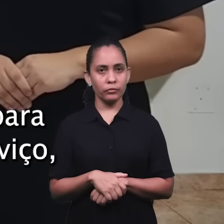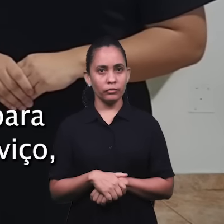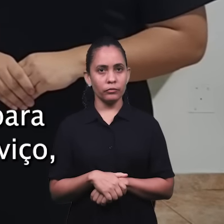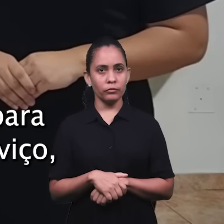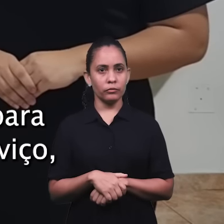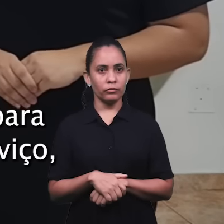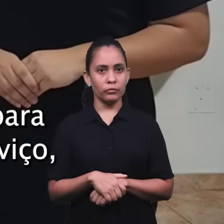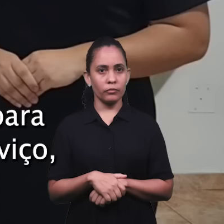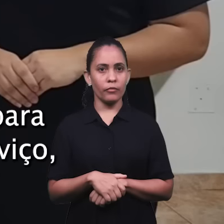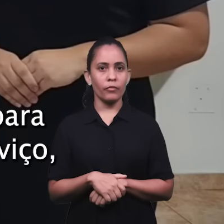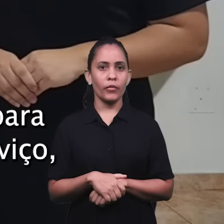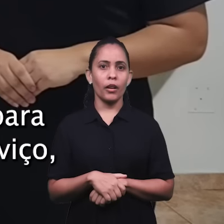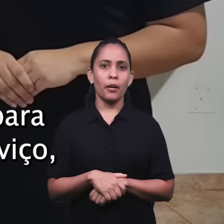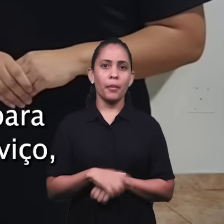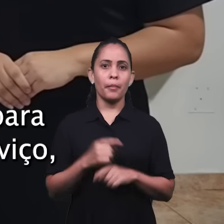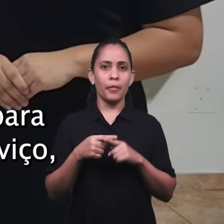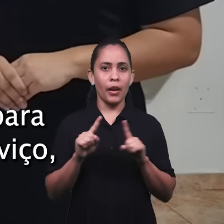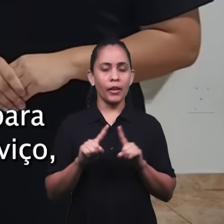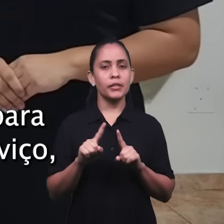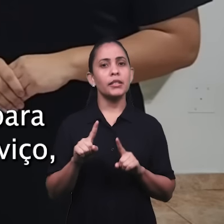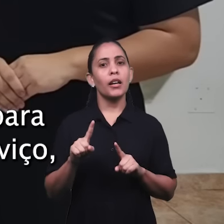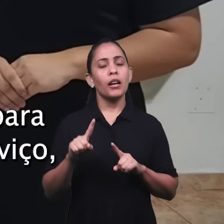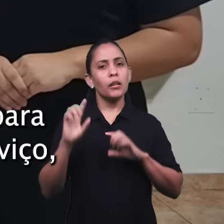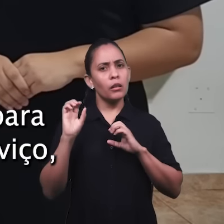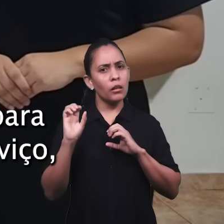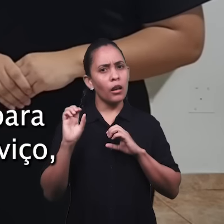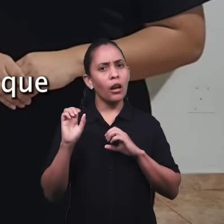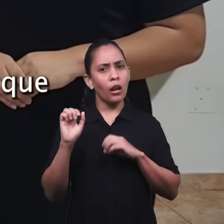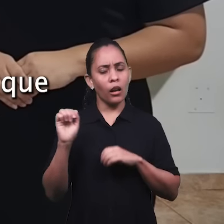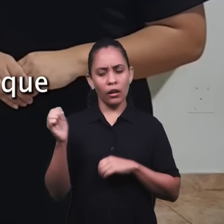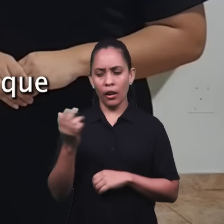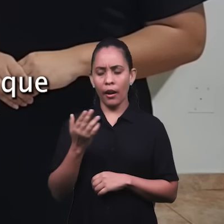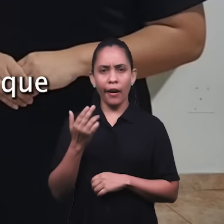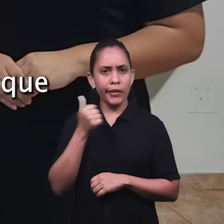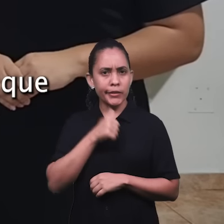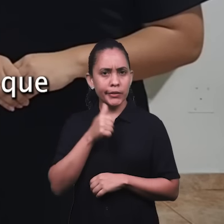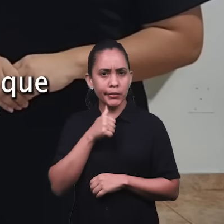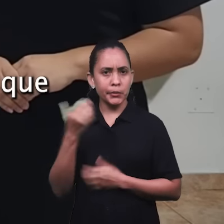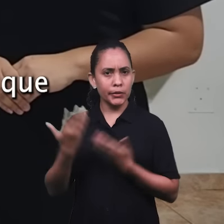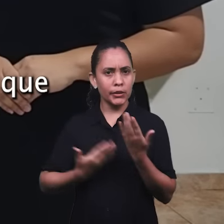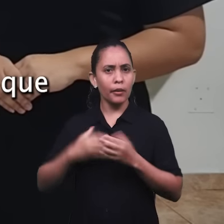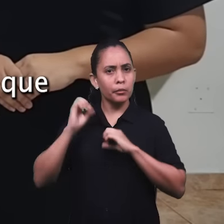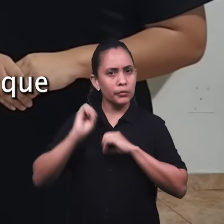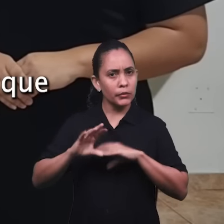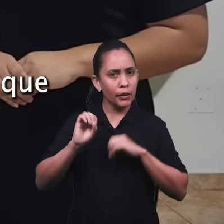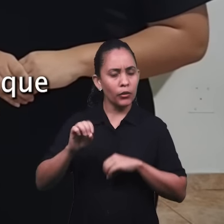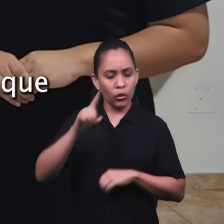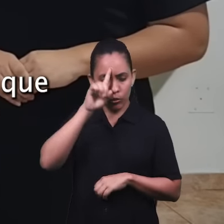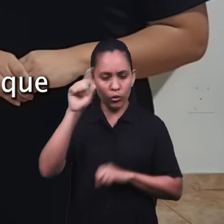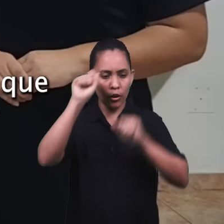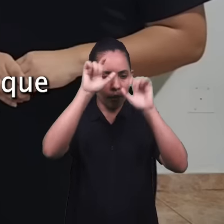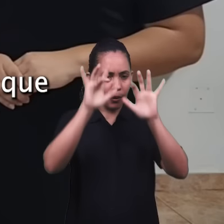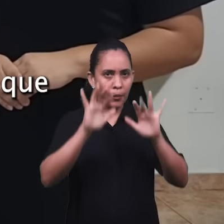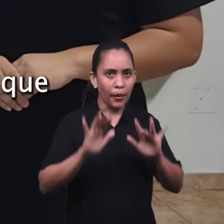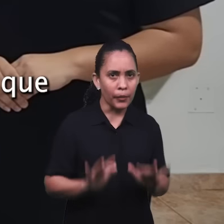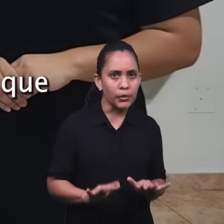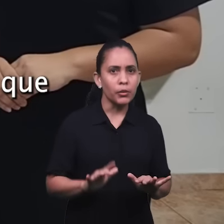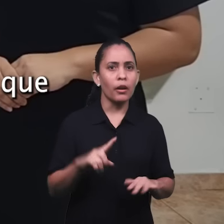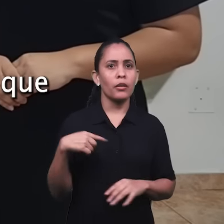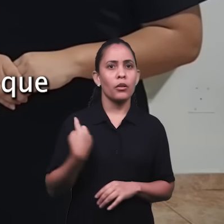no tenía así, estaba tan preparada para la seña porque me faltaba algunas cosas, estaba en la preparación que las hermanas me